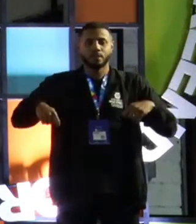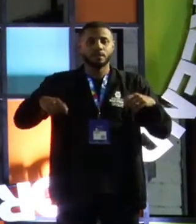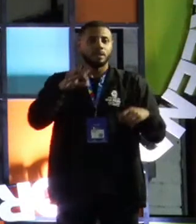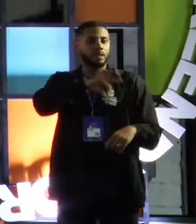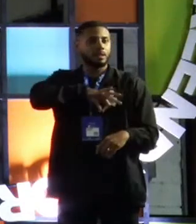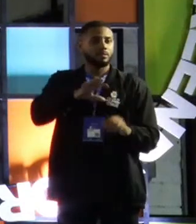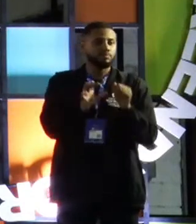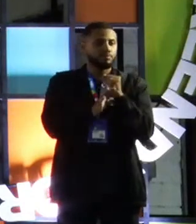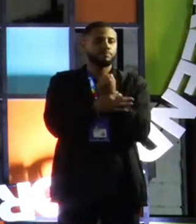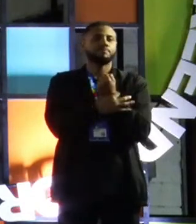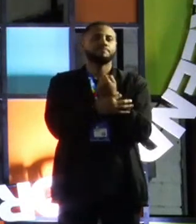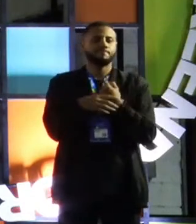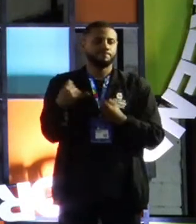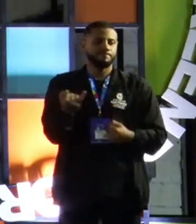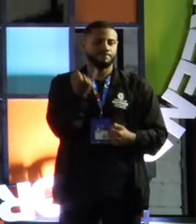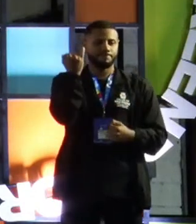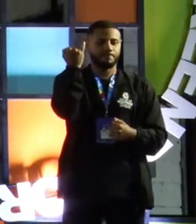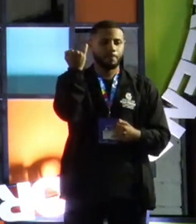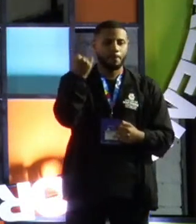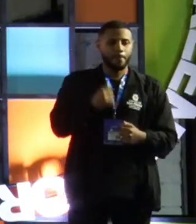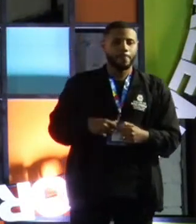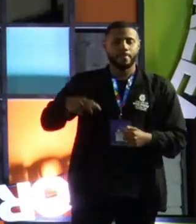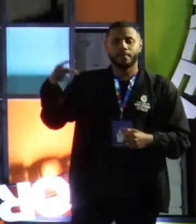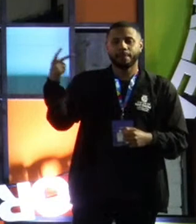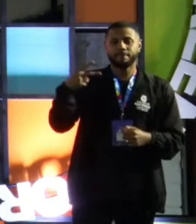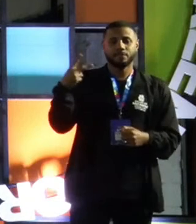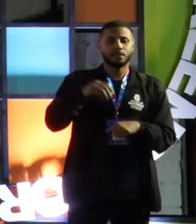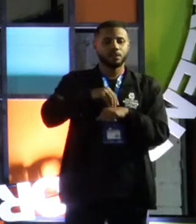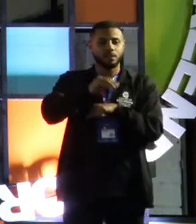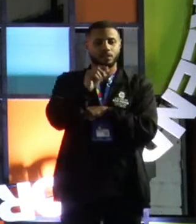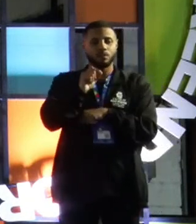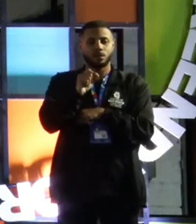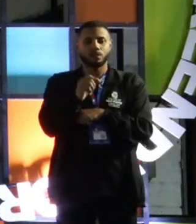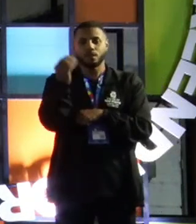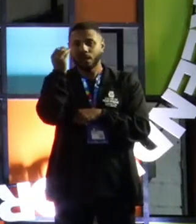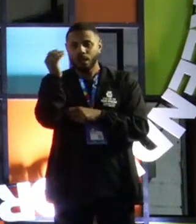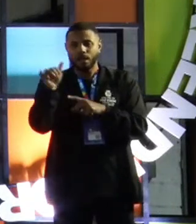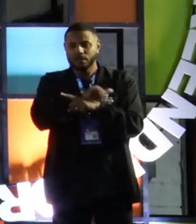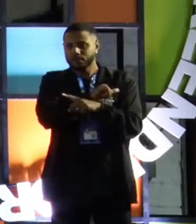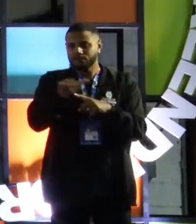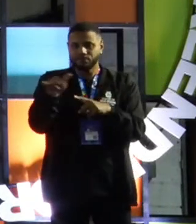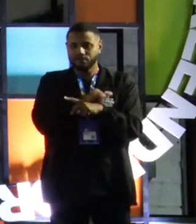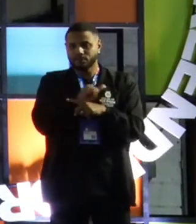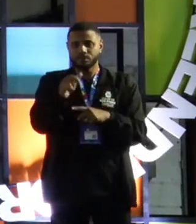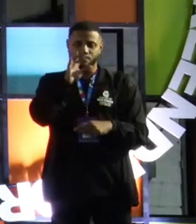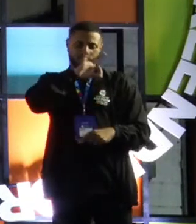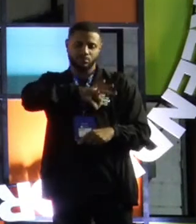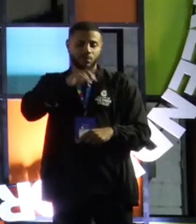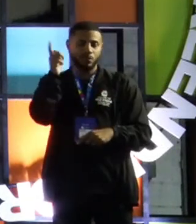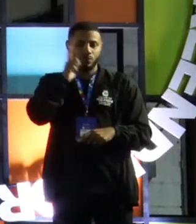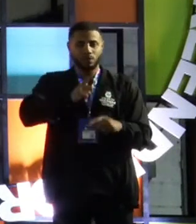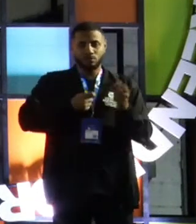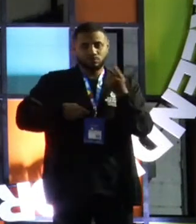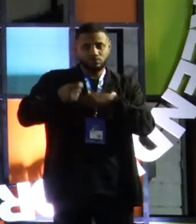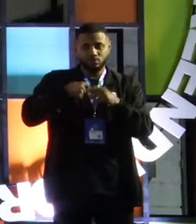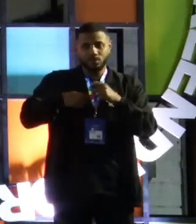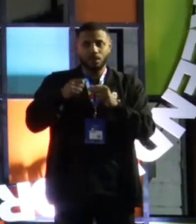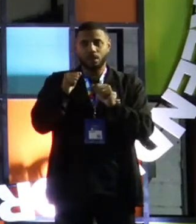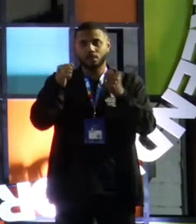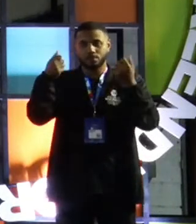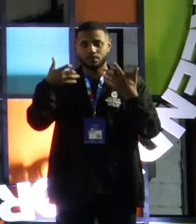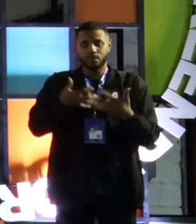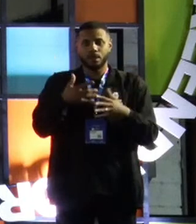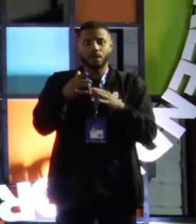ali. A segunda dica que eu tenho é combine diferentes estratégias de monetização. A gente vai falar um pouquinho mais para frente